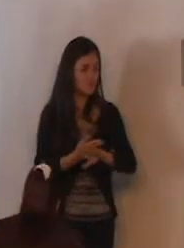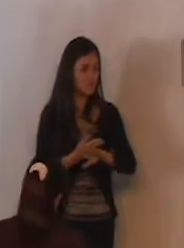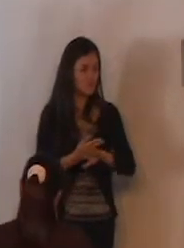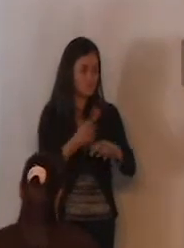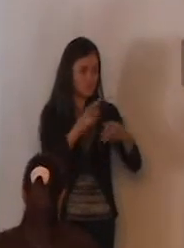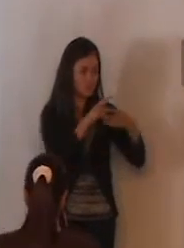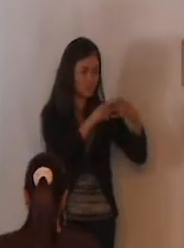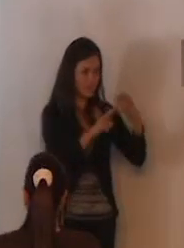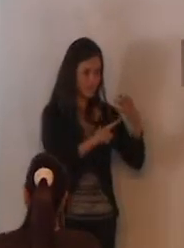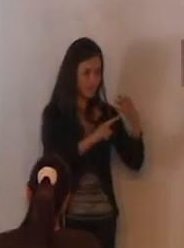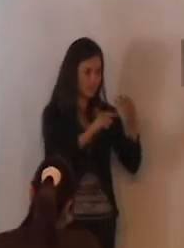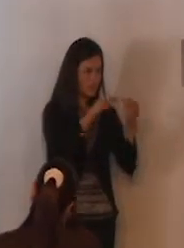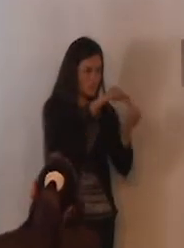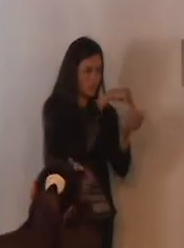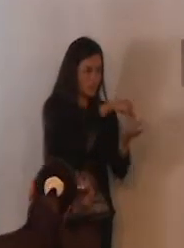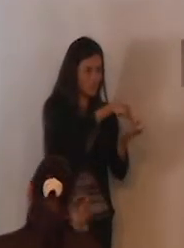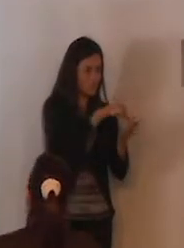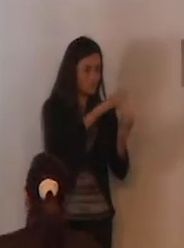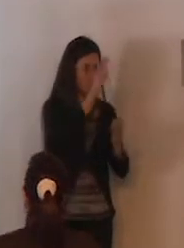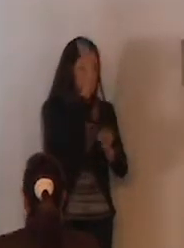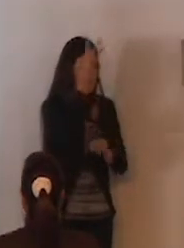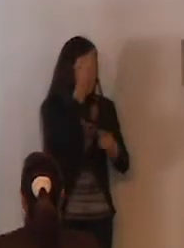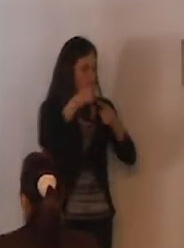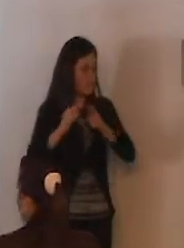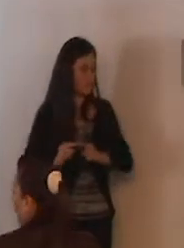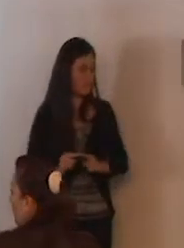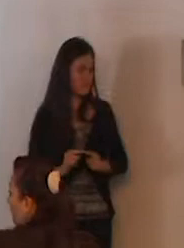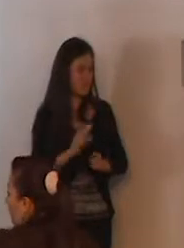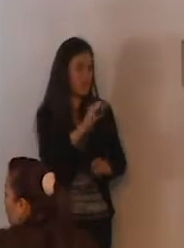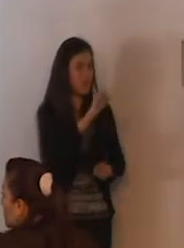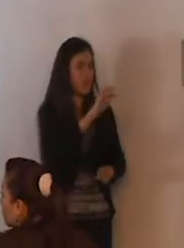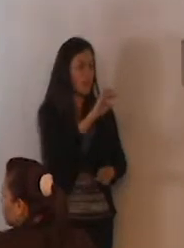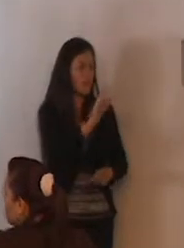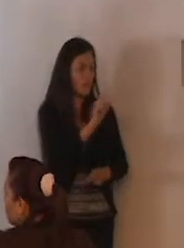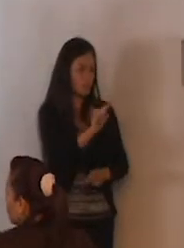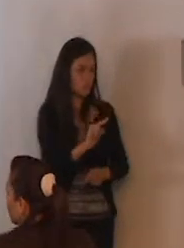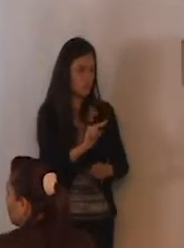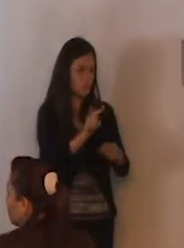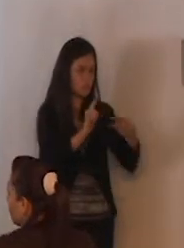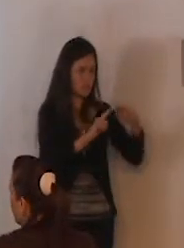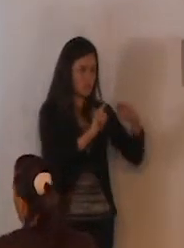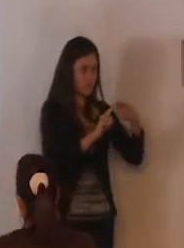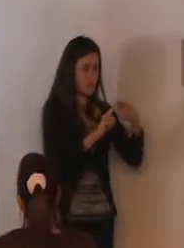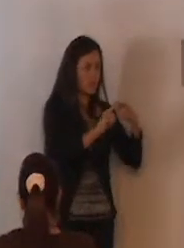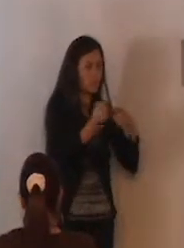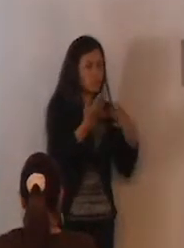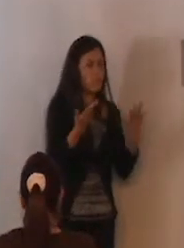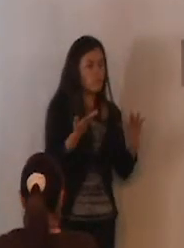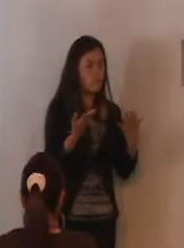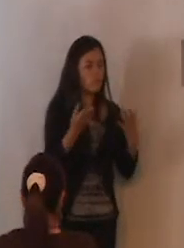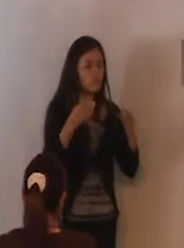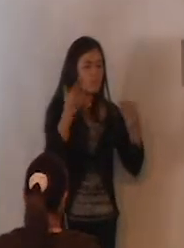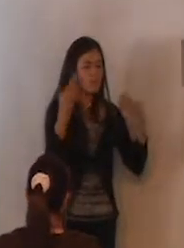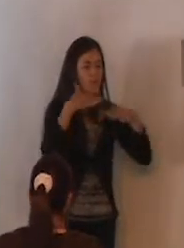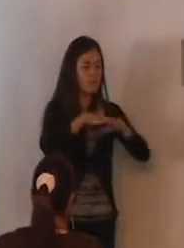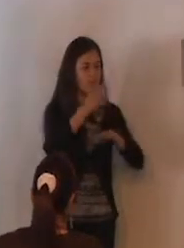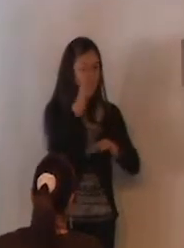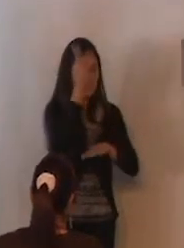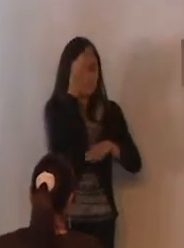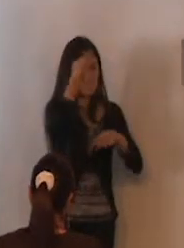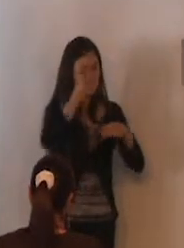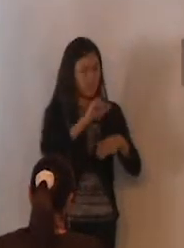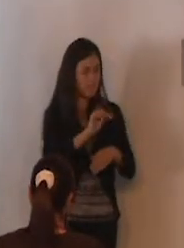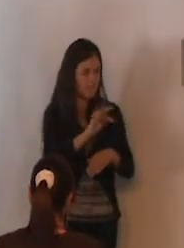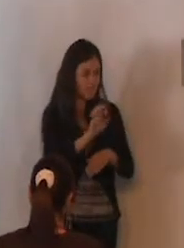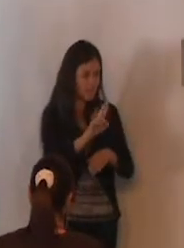Está sustentada desde tres campos. El primero es el de que es un campo de formación